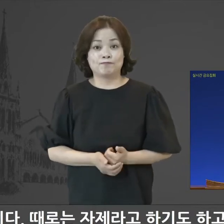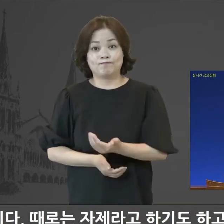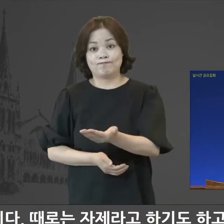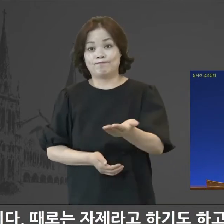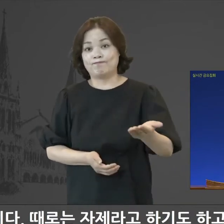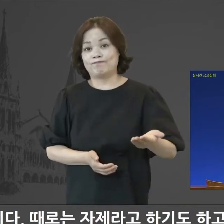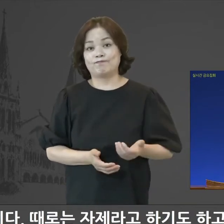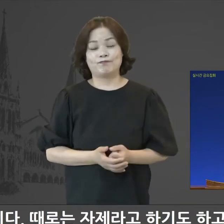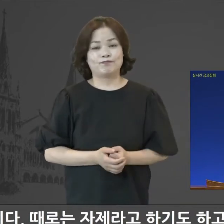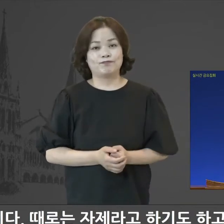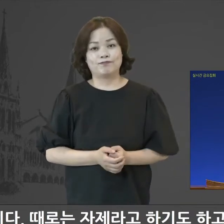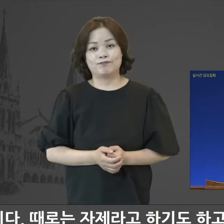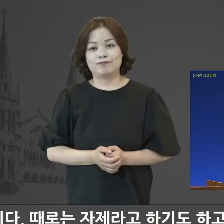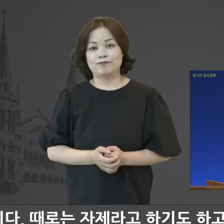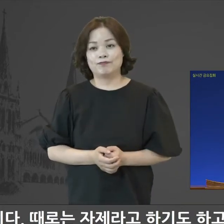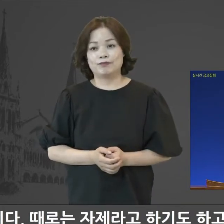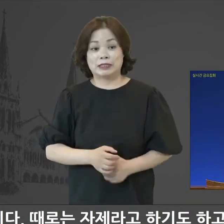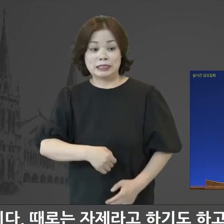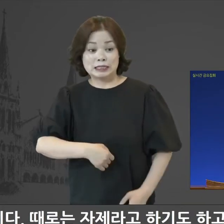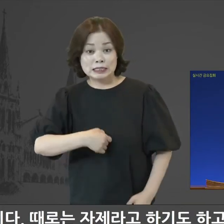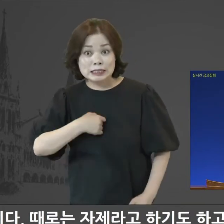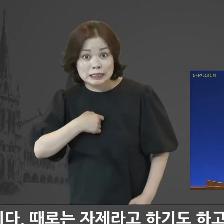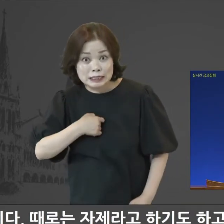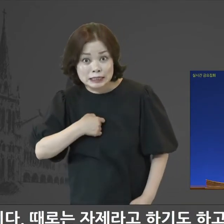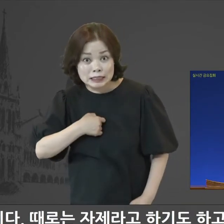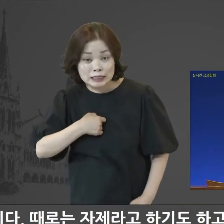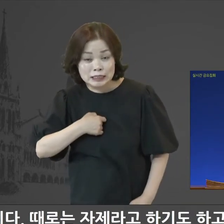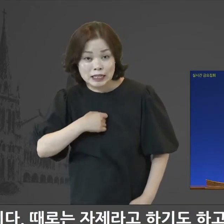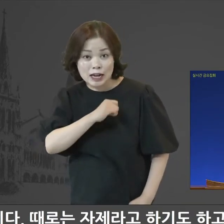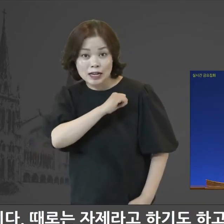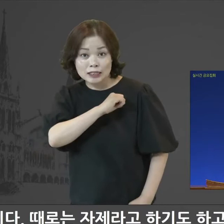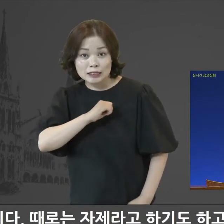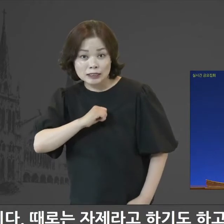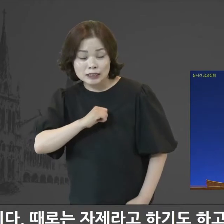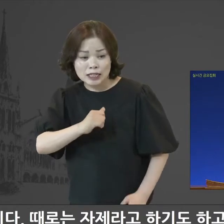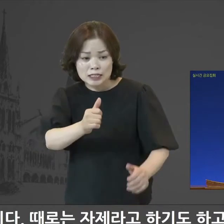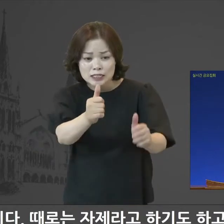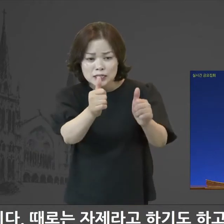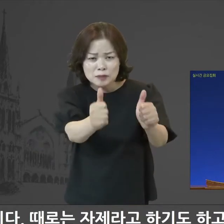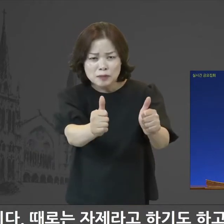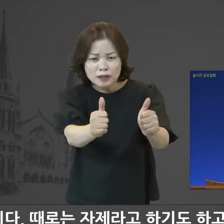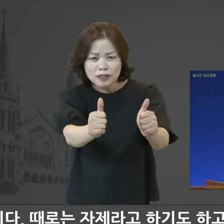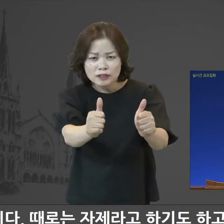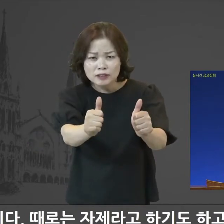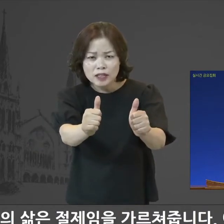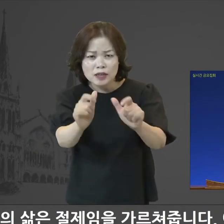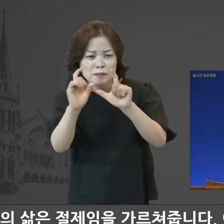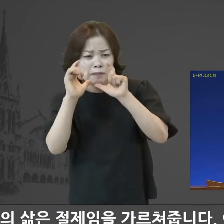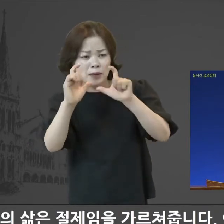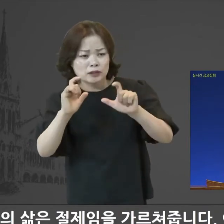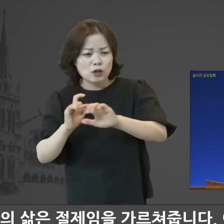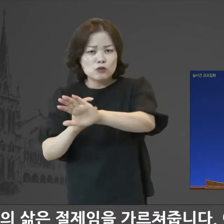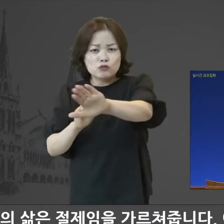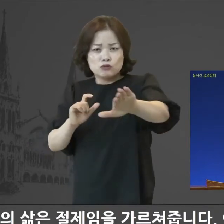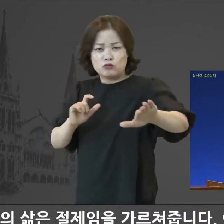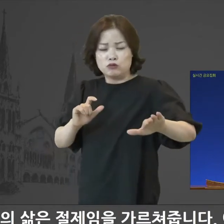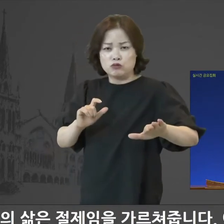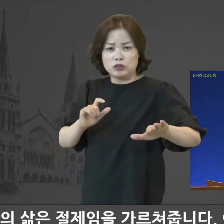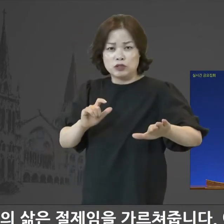여러분, 자, 의와 절제와 심판에 대한 메시지가 이 시대에 우리에게도